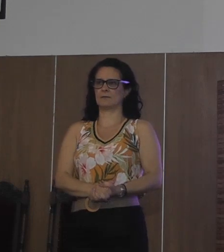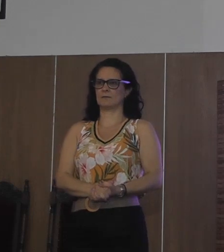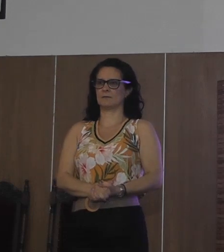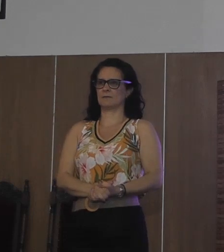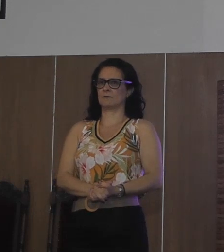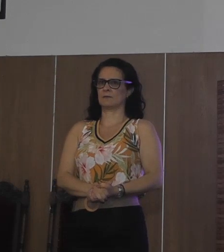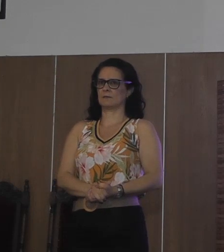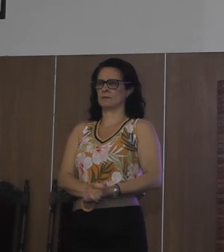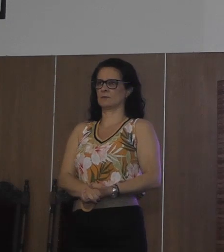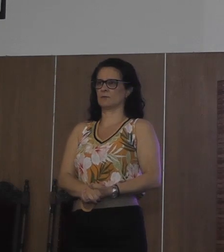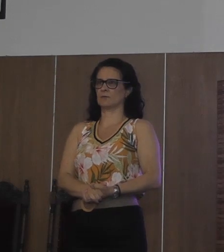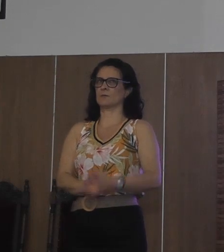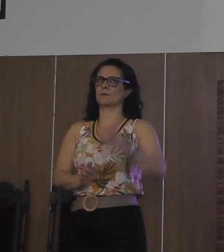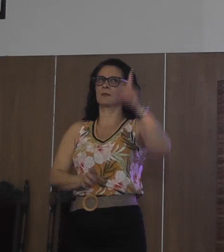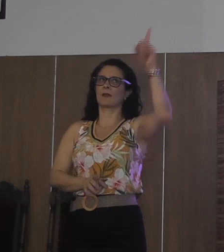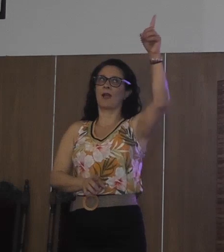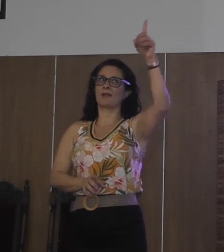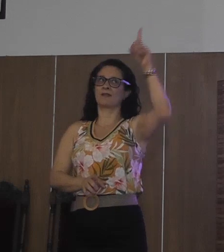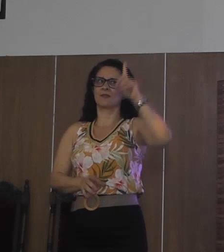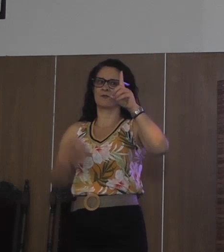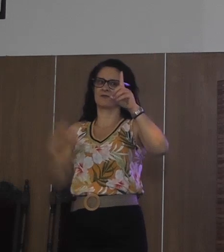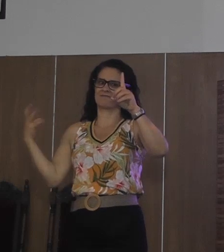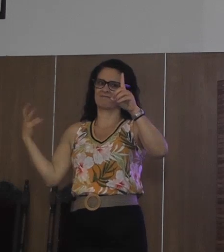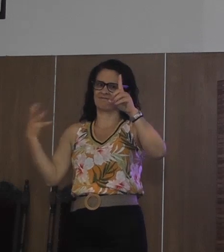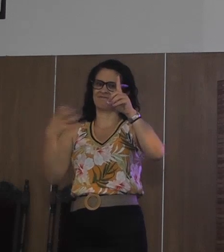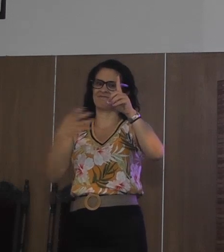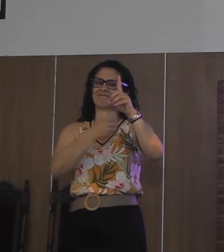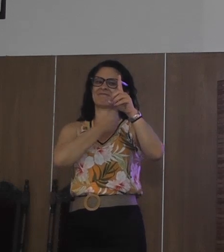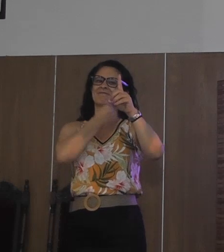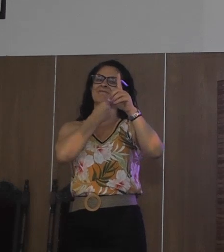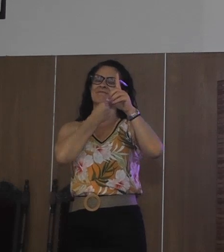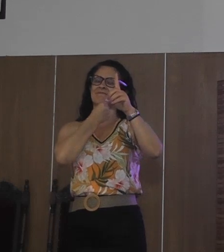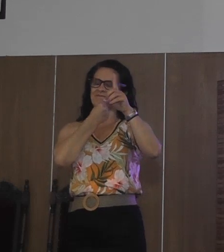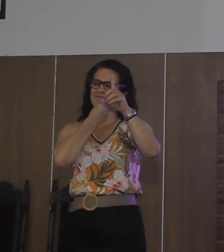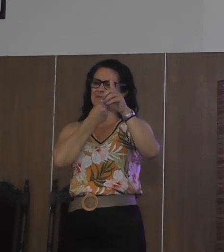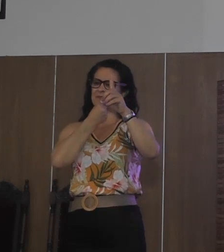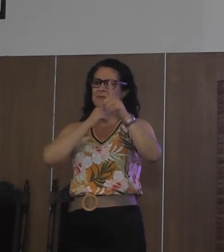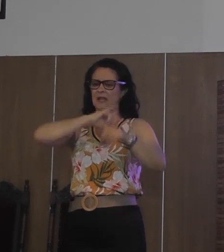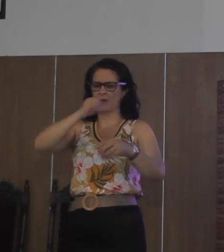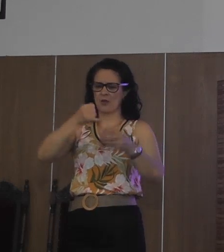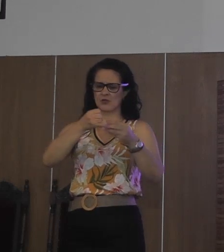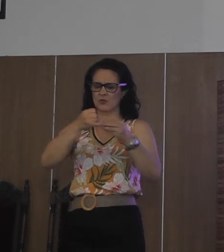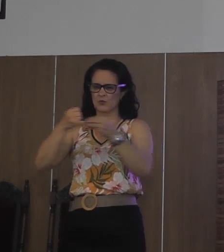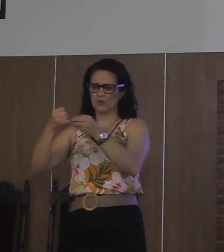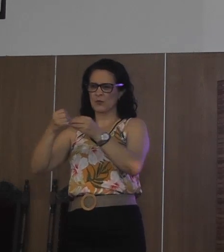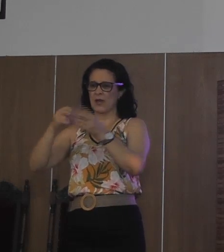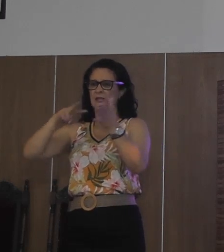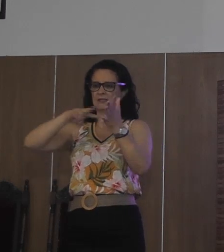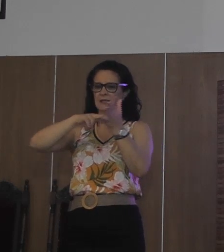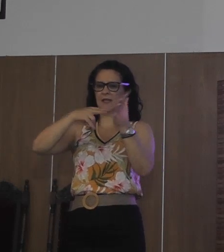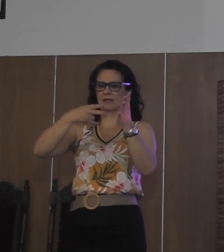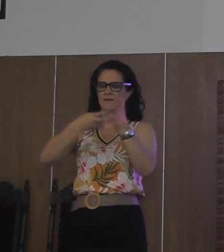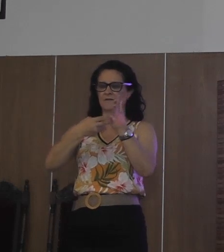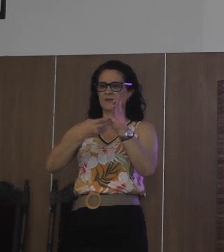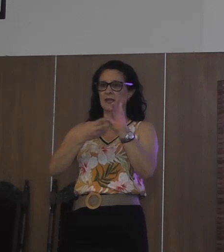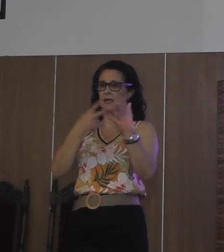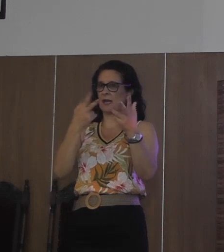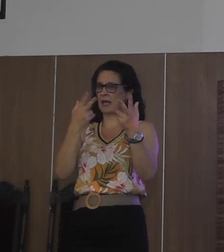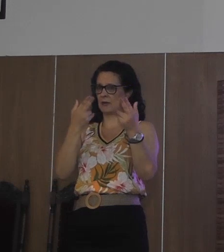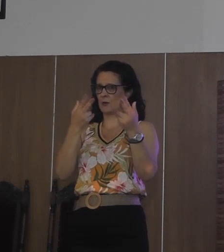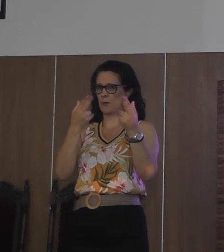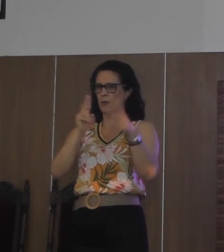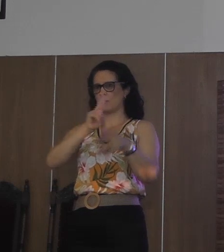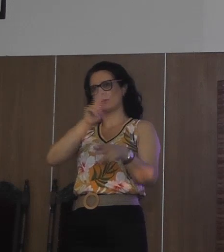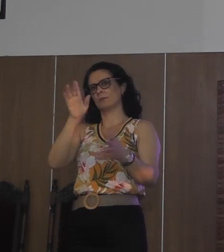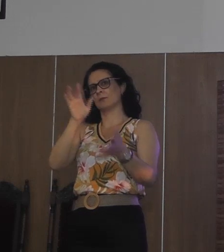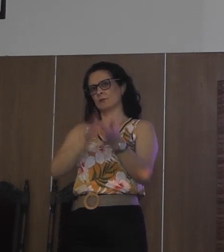Yeshua também quer dizer Deus é a salvação. Olha aí, Josué apontando para aquele que haveria de vir lá no Novo